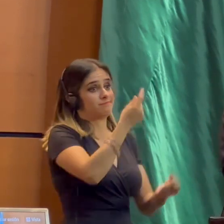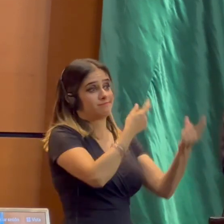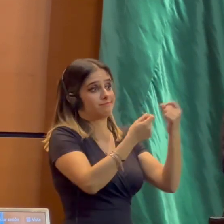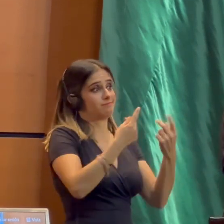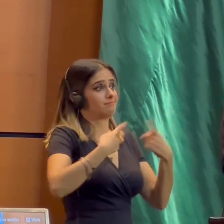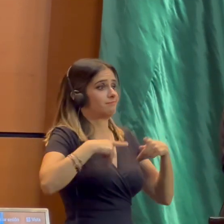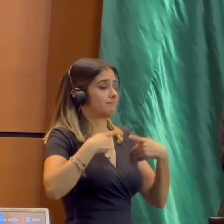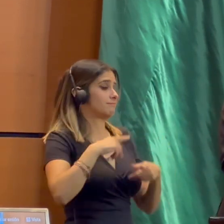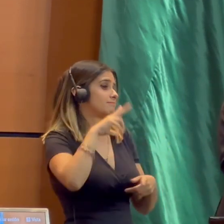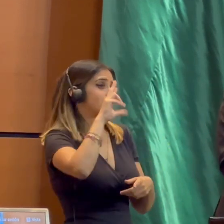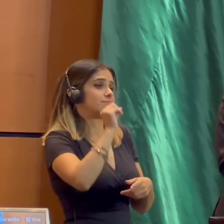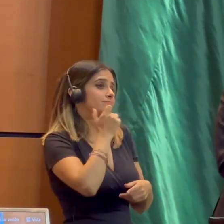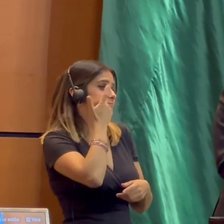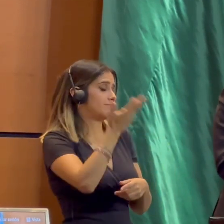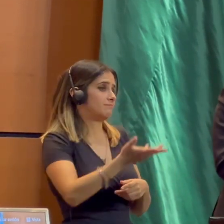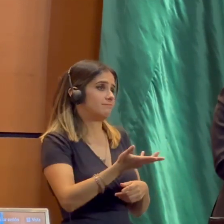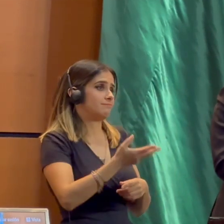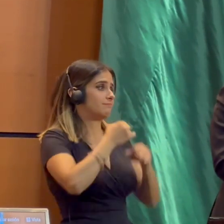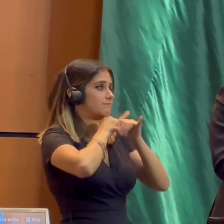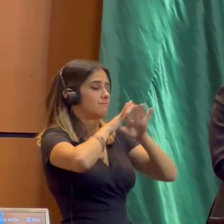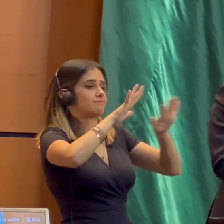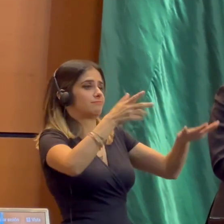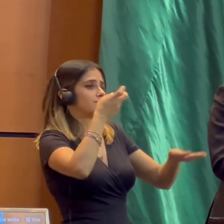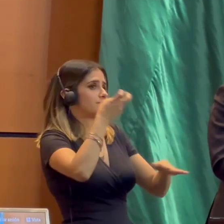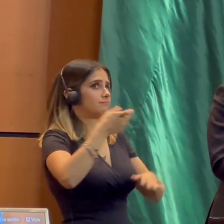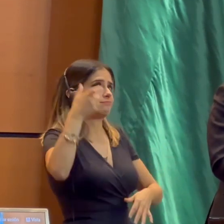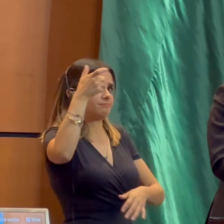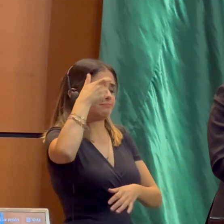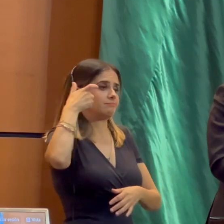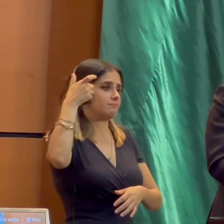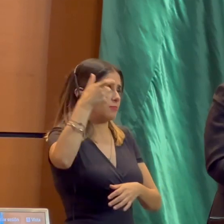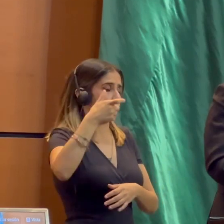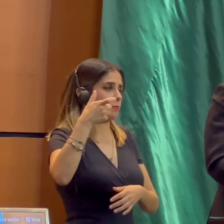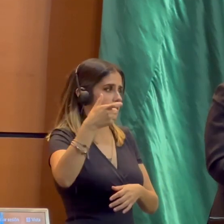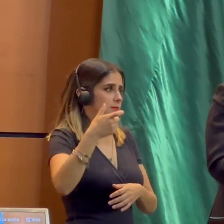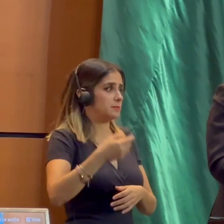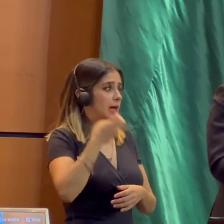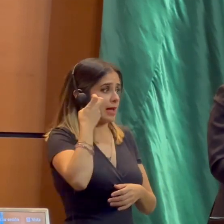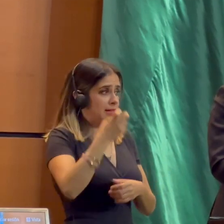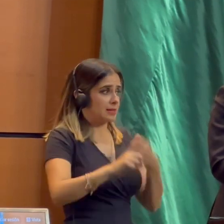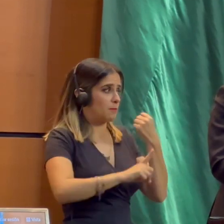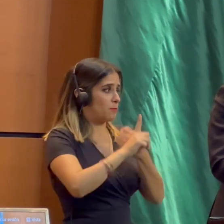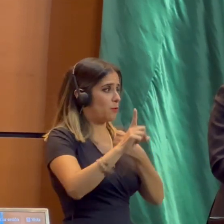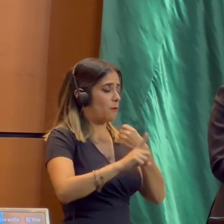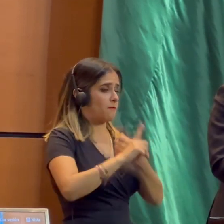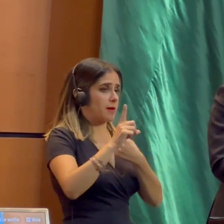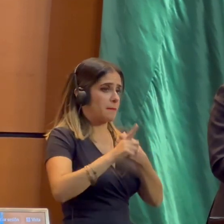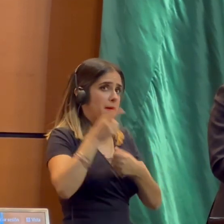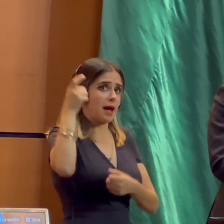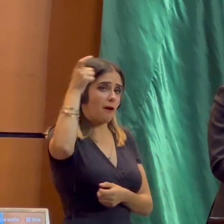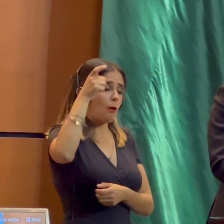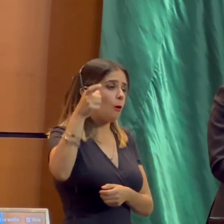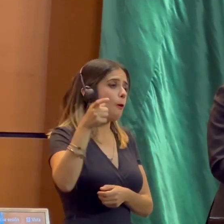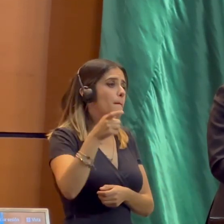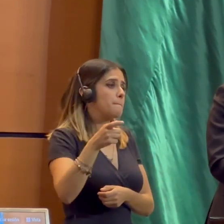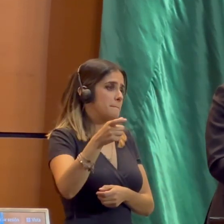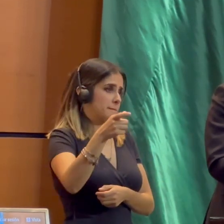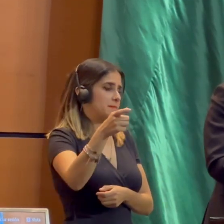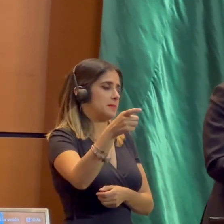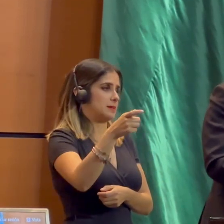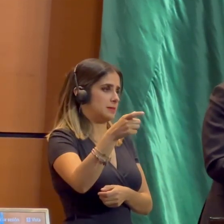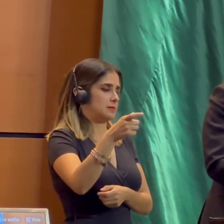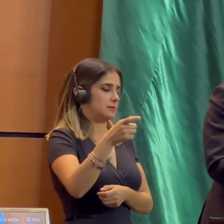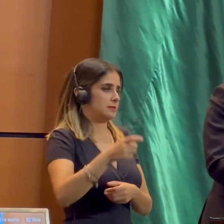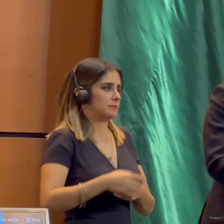UFO の問題は民主主義の前提である情報開示と密接に関係があることは先ほども申し上げました。